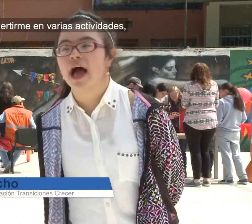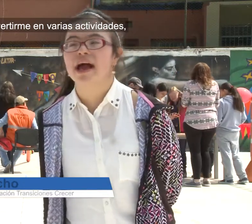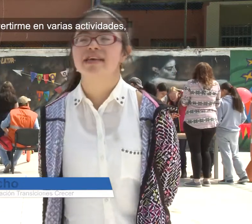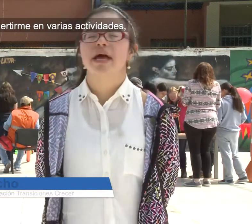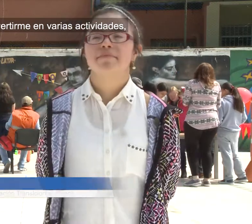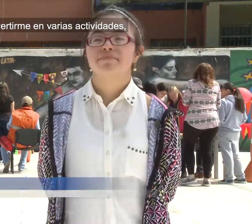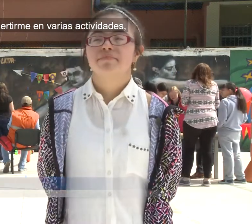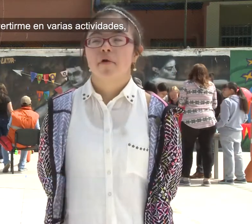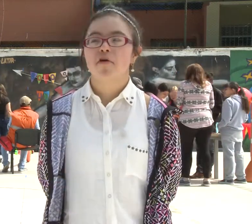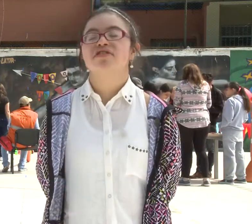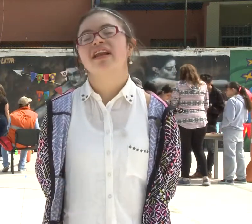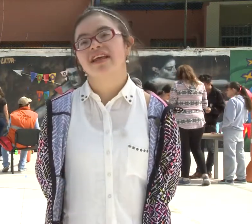actividades, con